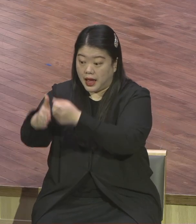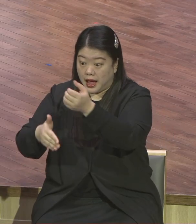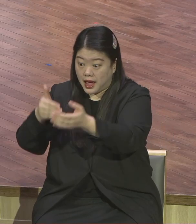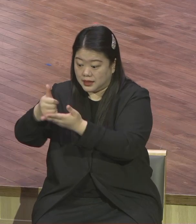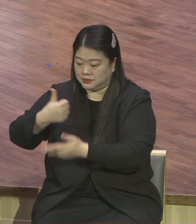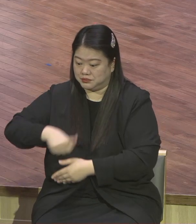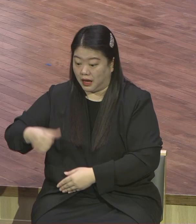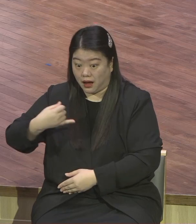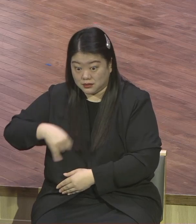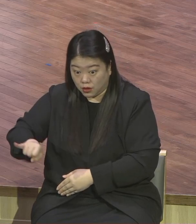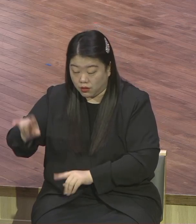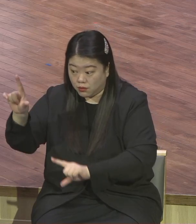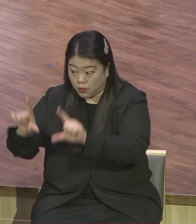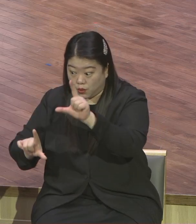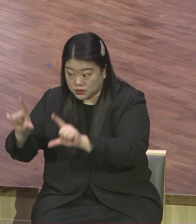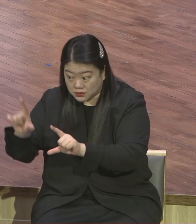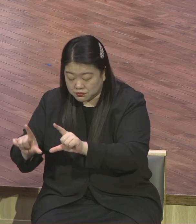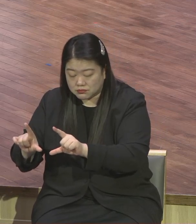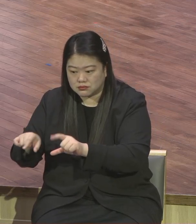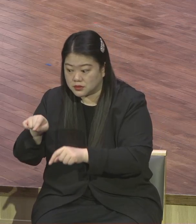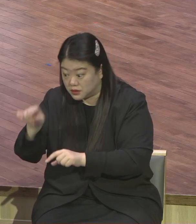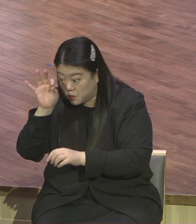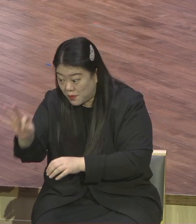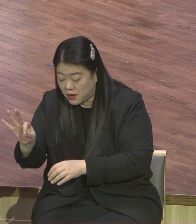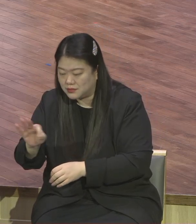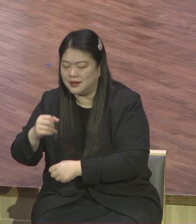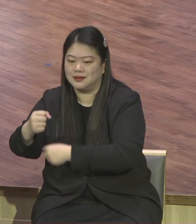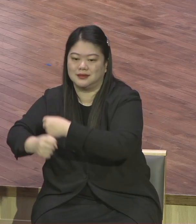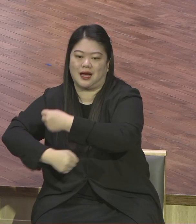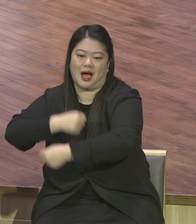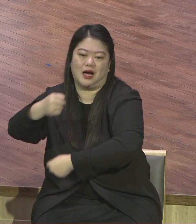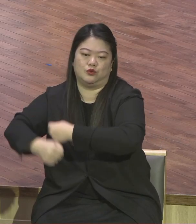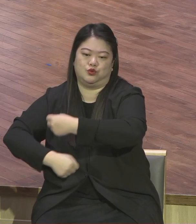삶이다. 진리가 너희를 자유케 하리라.